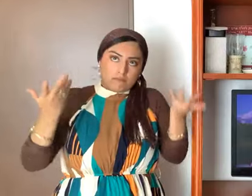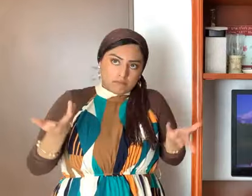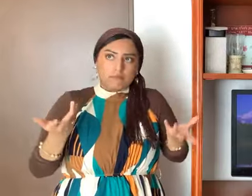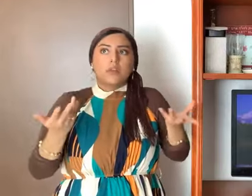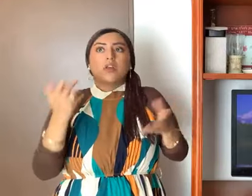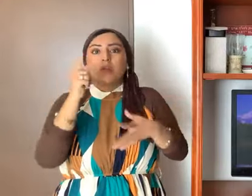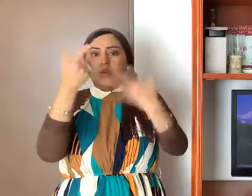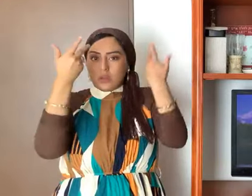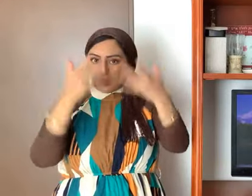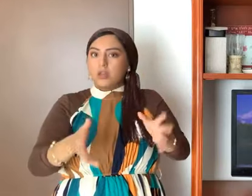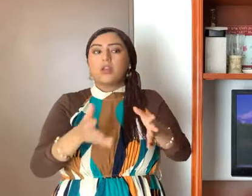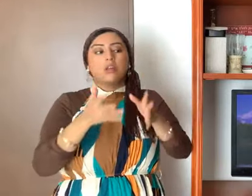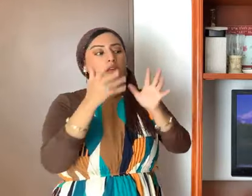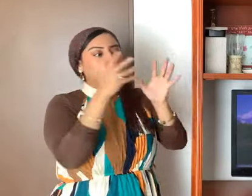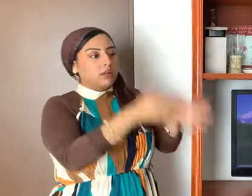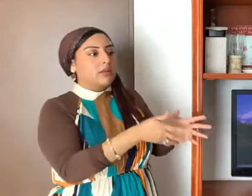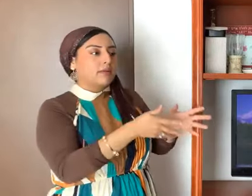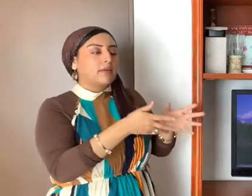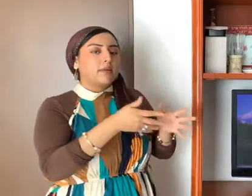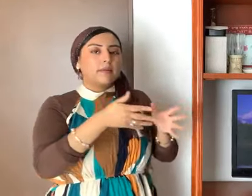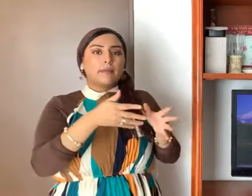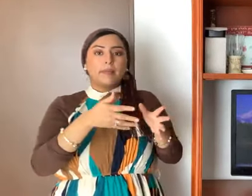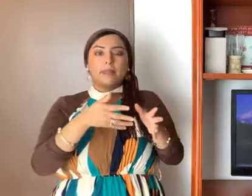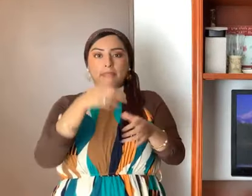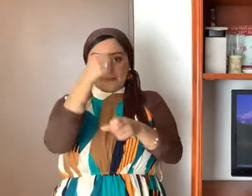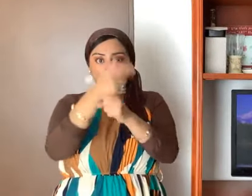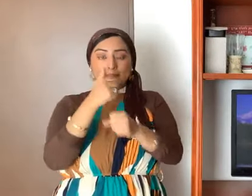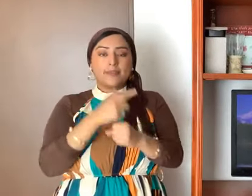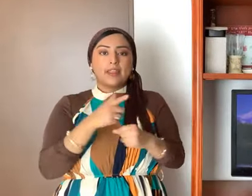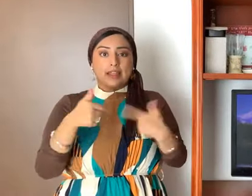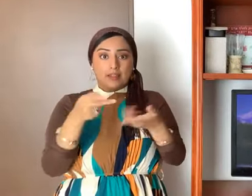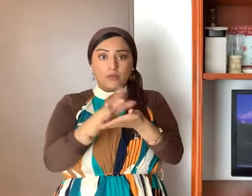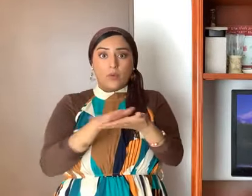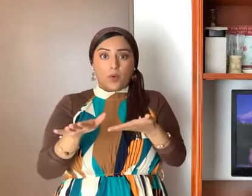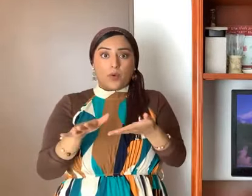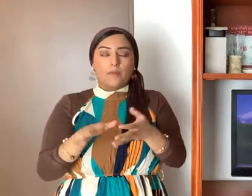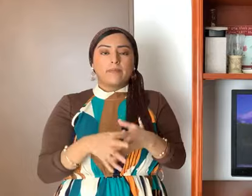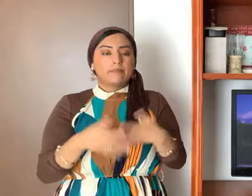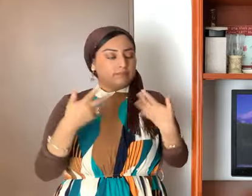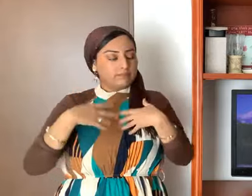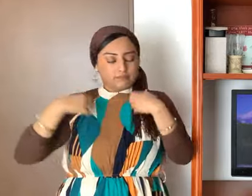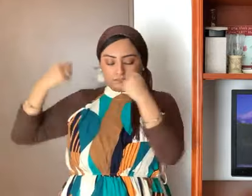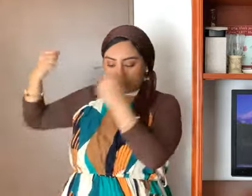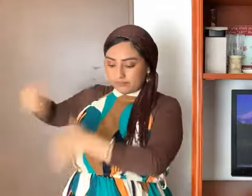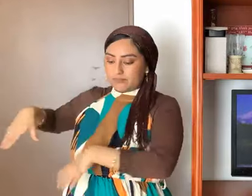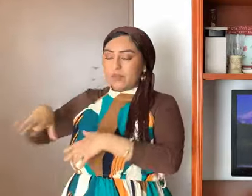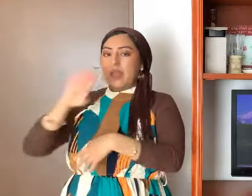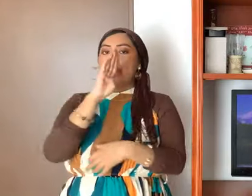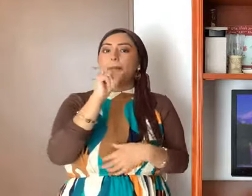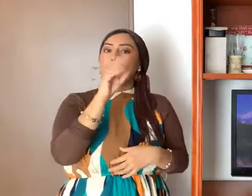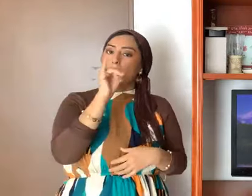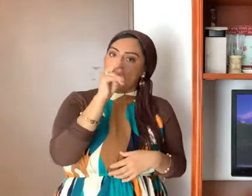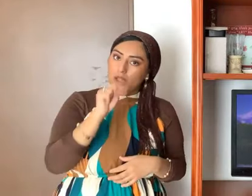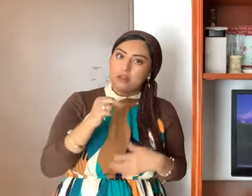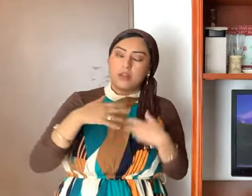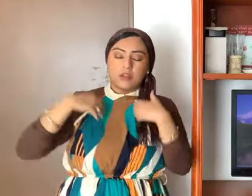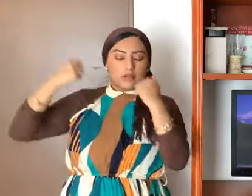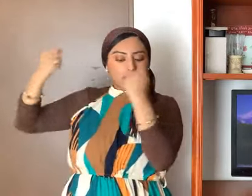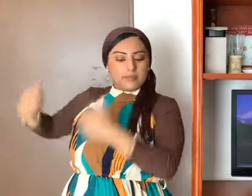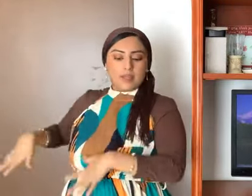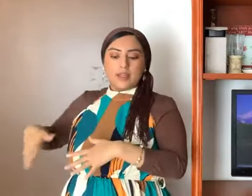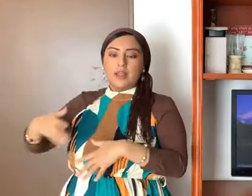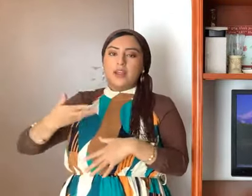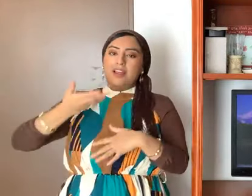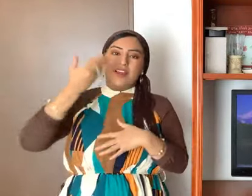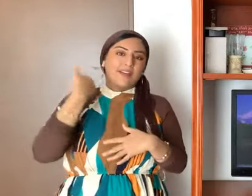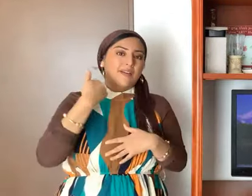Obviamente, tú ya dejaste atrás a mi hermano, hermana, que eres santo, que eres Kadosh, ya dejaste atrás Babilonia, dejaste todas las